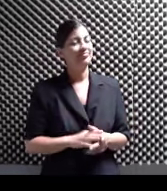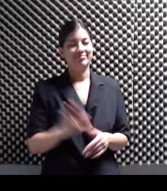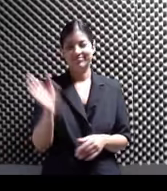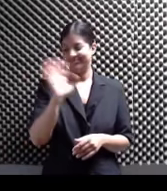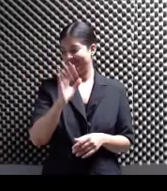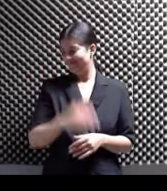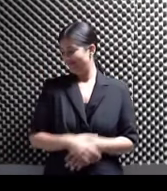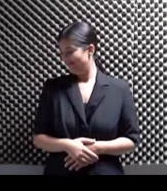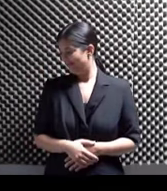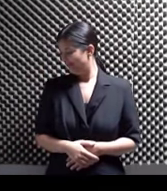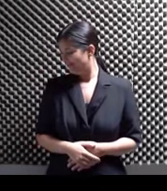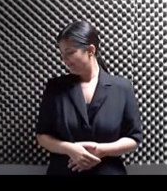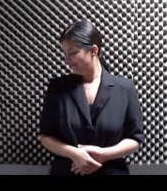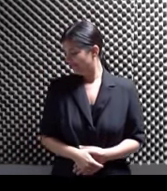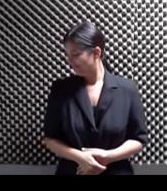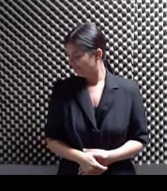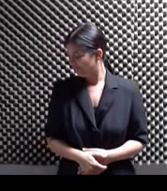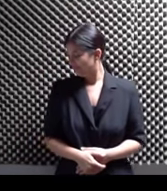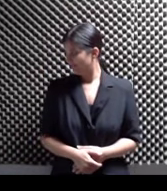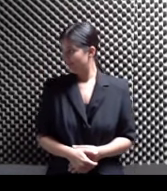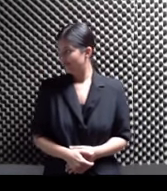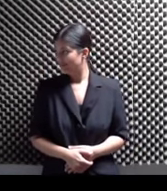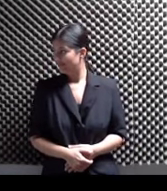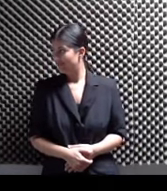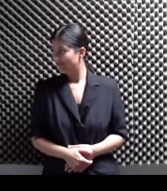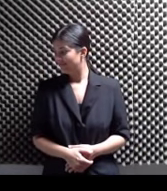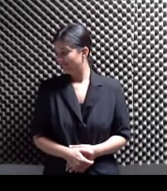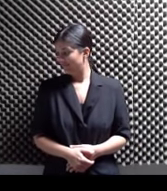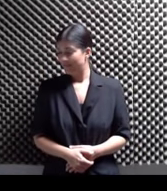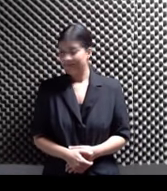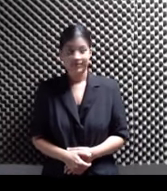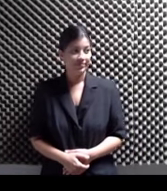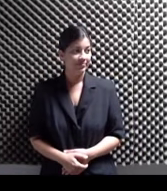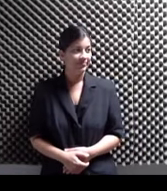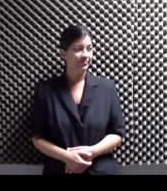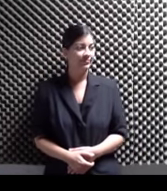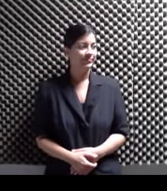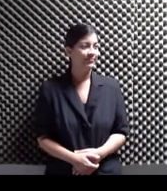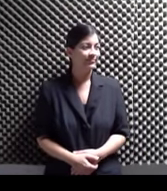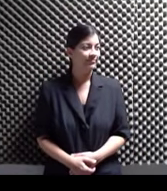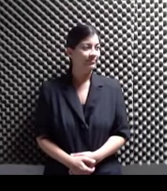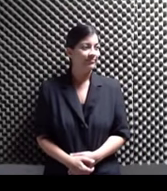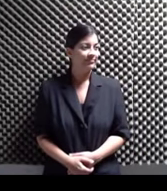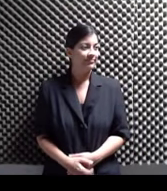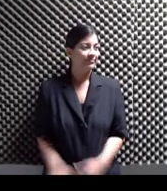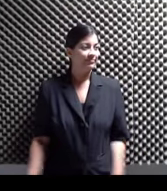mensajes e internet limitados en Puerto Rico y Estados Unidos. Larga distancia, roaming y además texteo ilimitado.